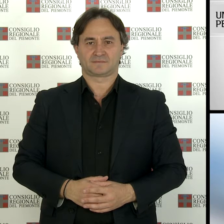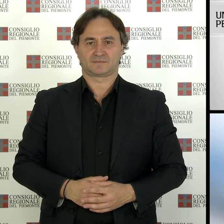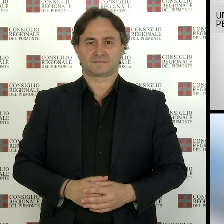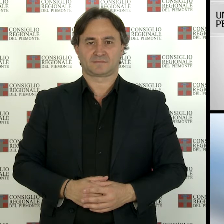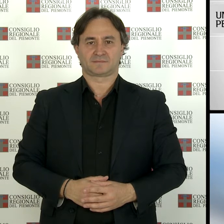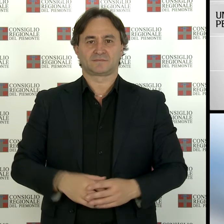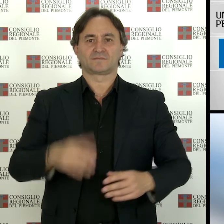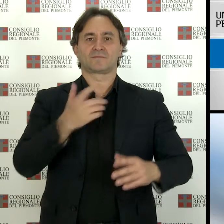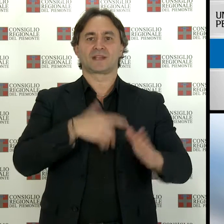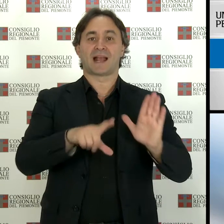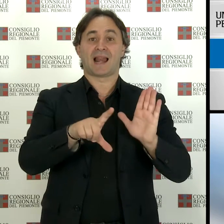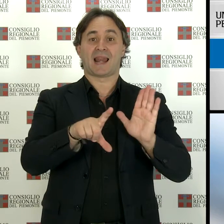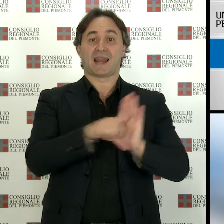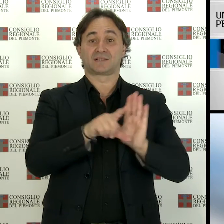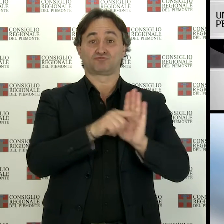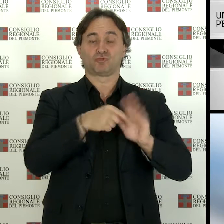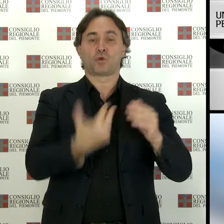Una nuova legge per ARPA.